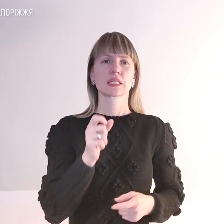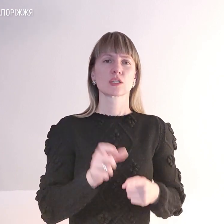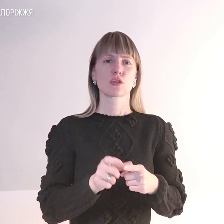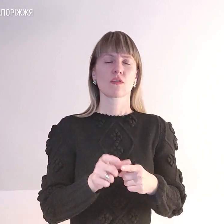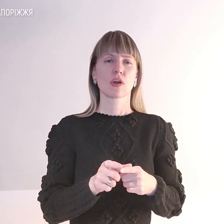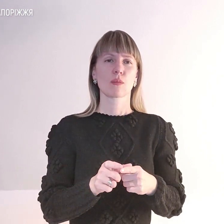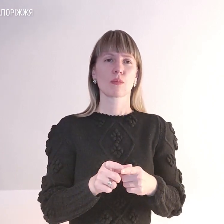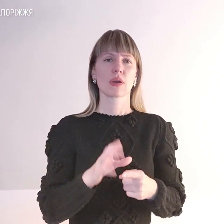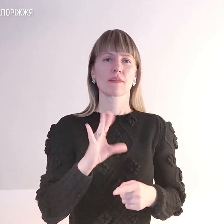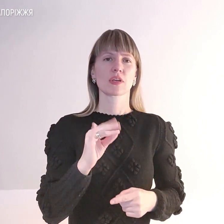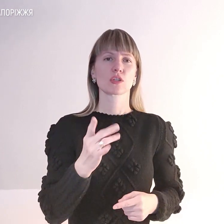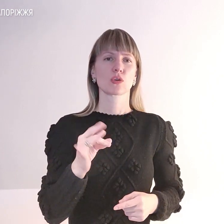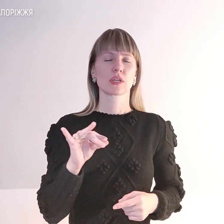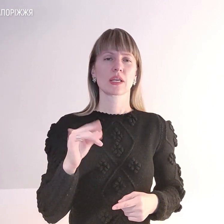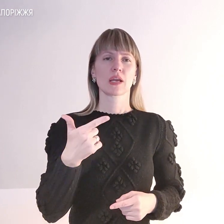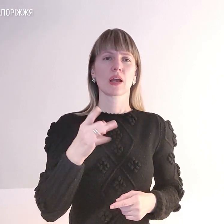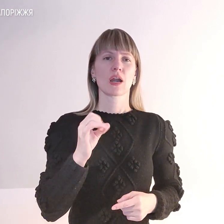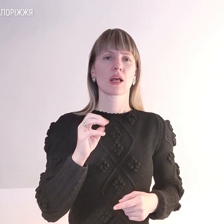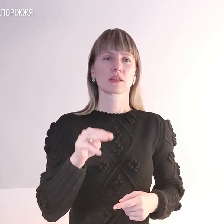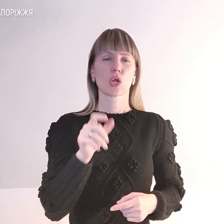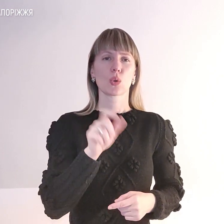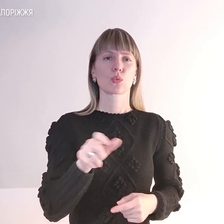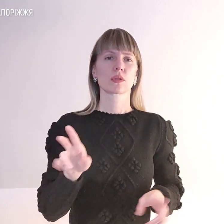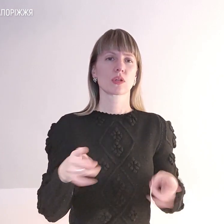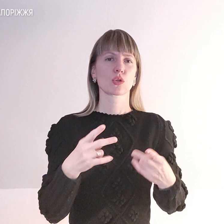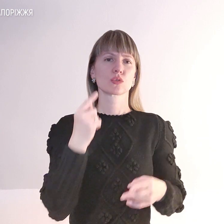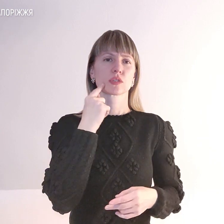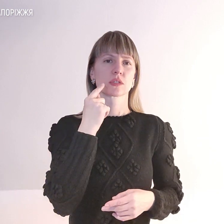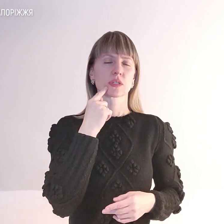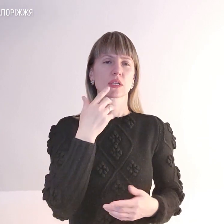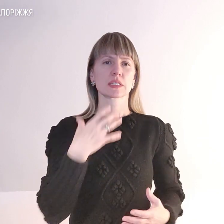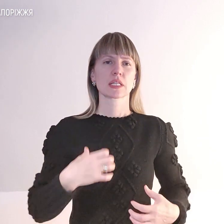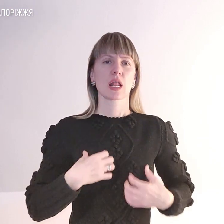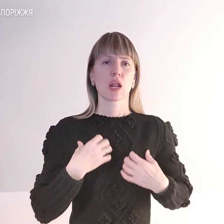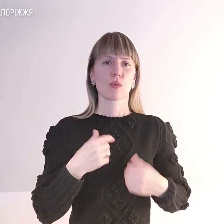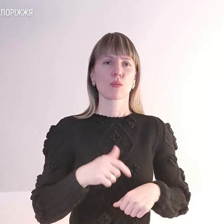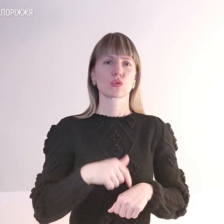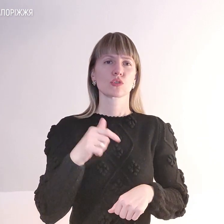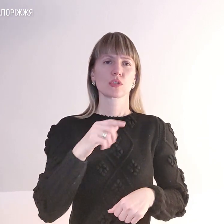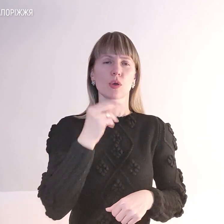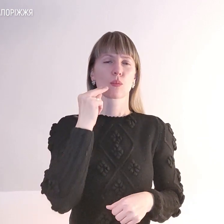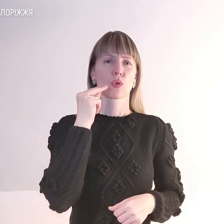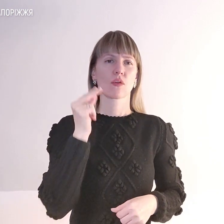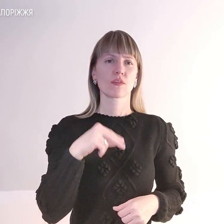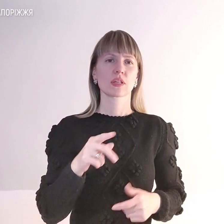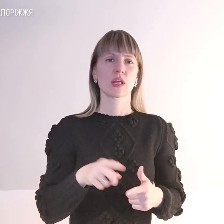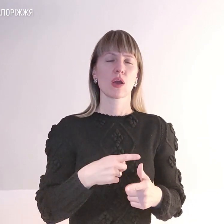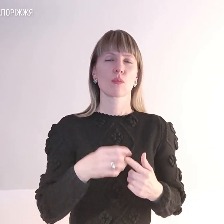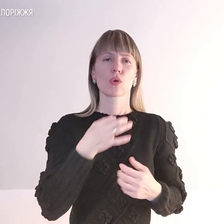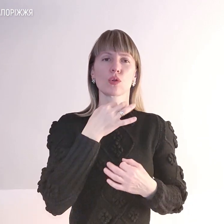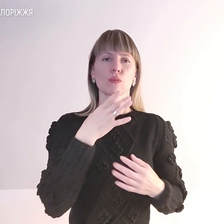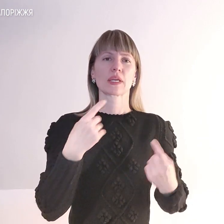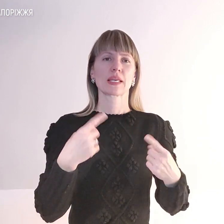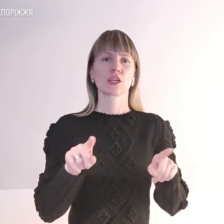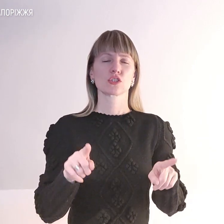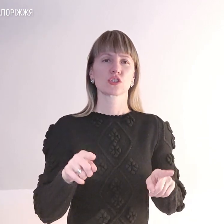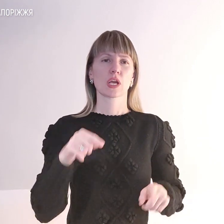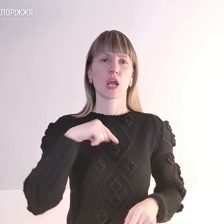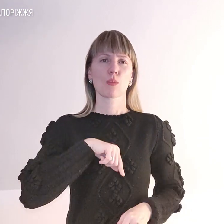За словами Вікторії Грант, людям не варто соромитися страху, почуття провини або будь-яких інших емоцій. Вони